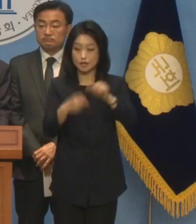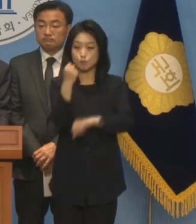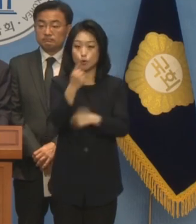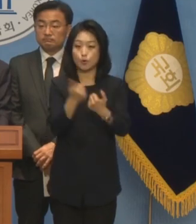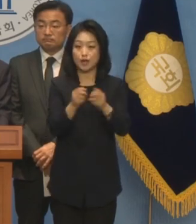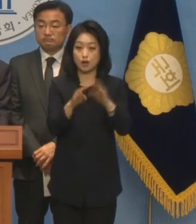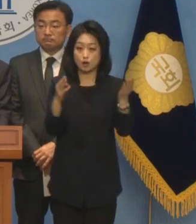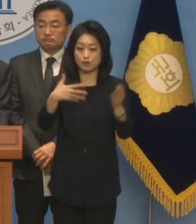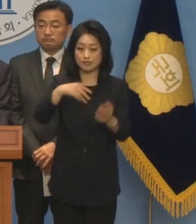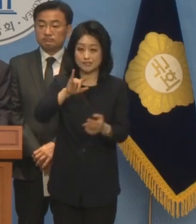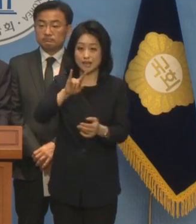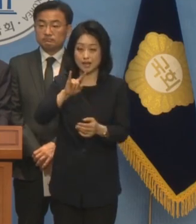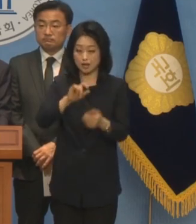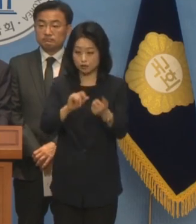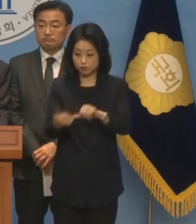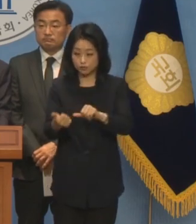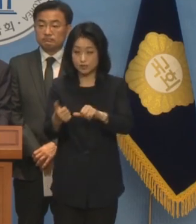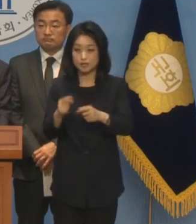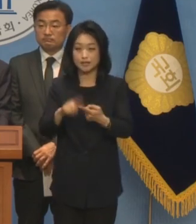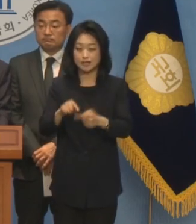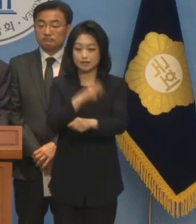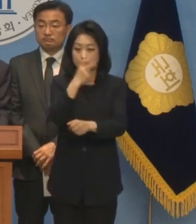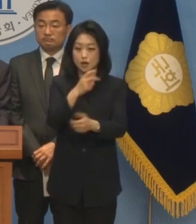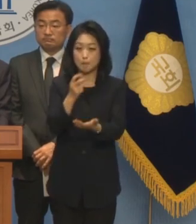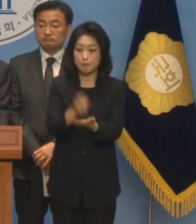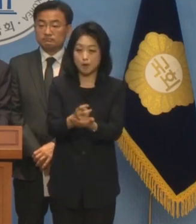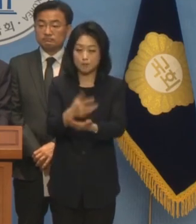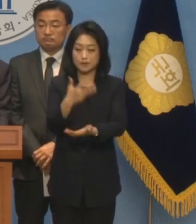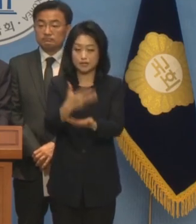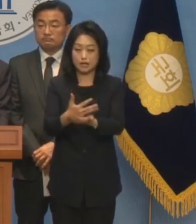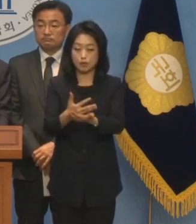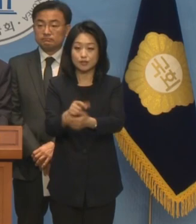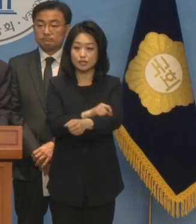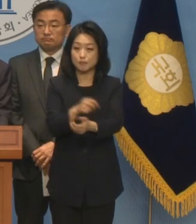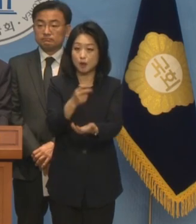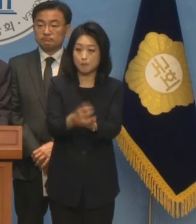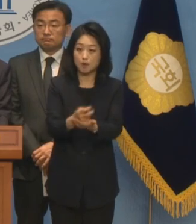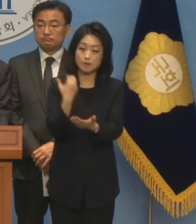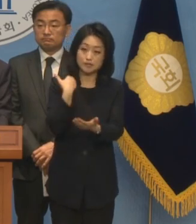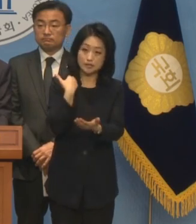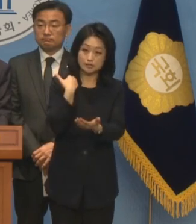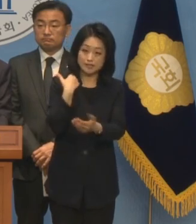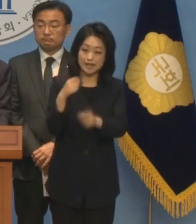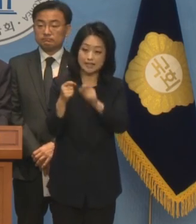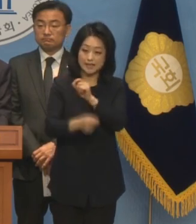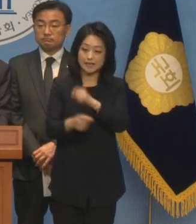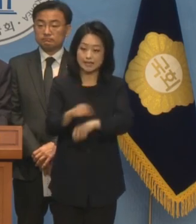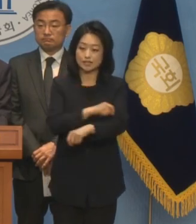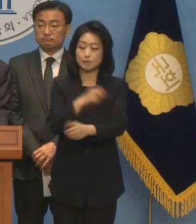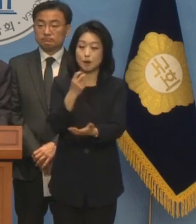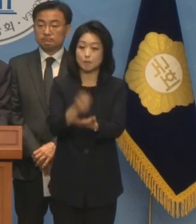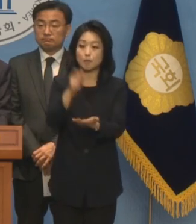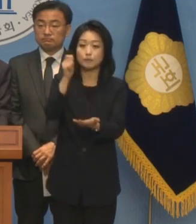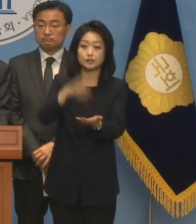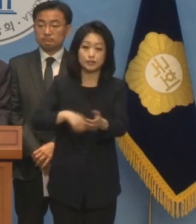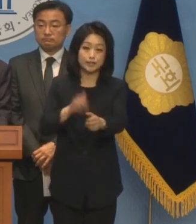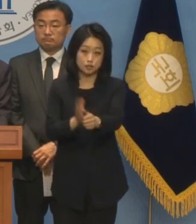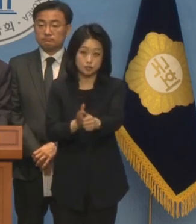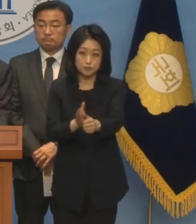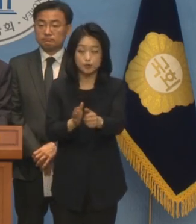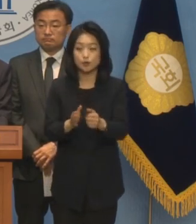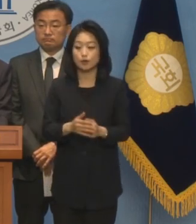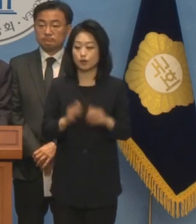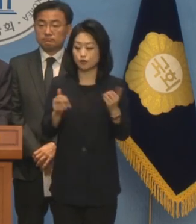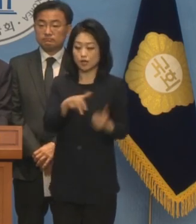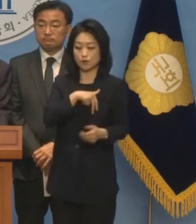순직 사건 수사 외합 특검법 이태원 참사 특별법 전 세상의 특별법을 처리하십시오 그것이 총선 민심을